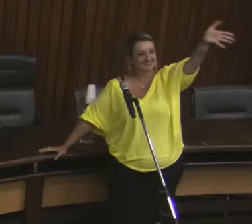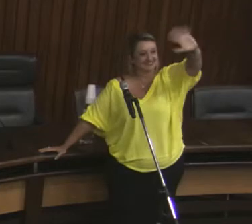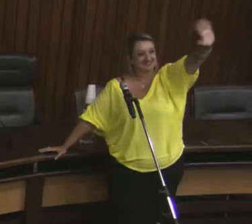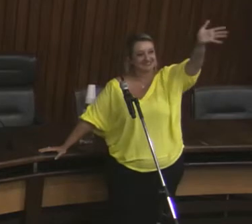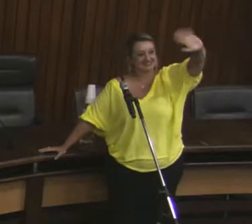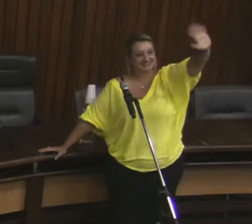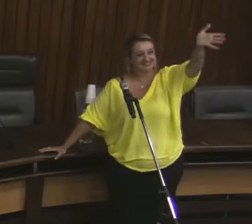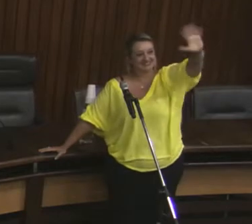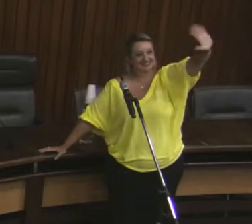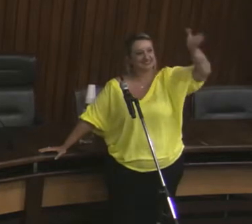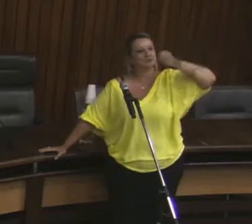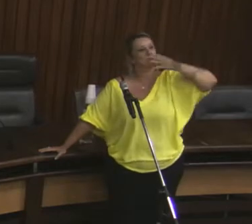oralizado.